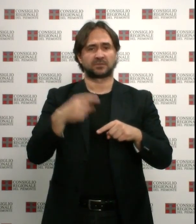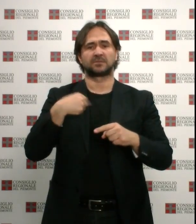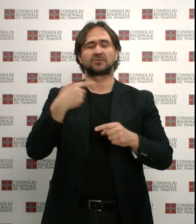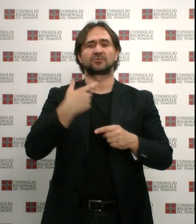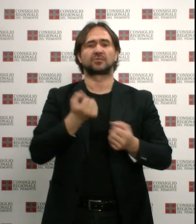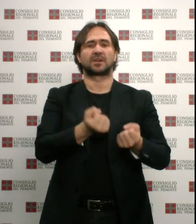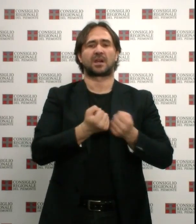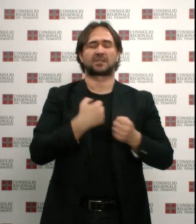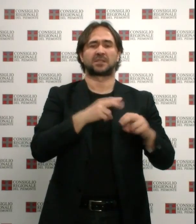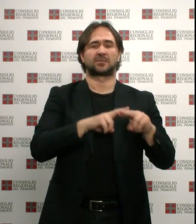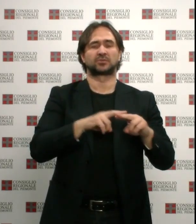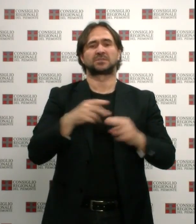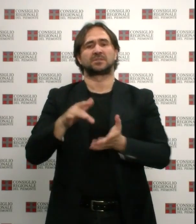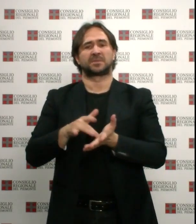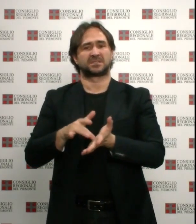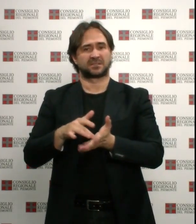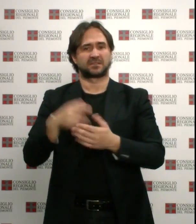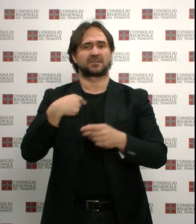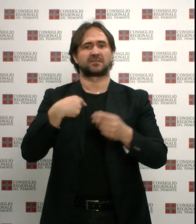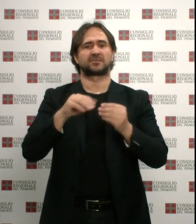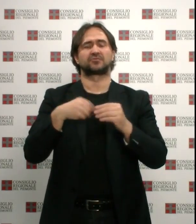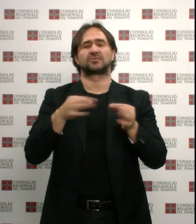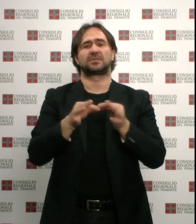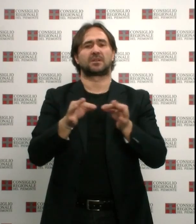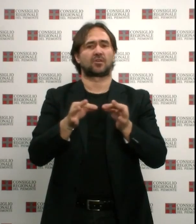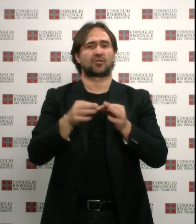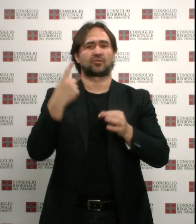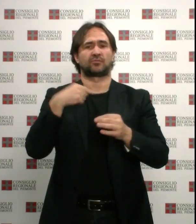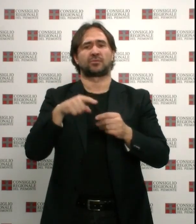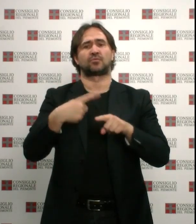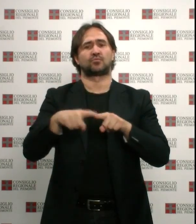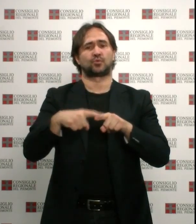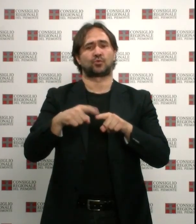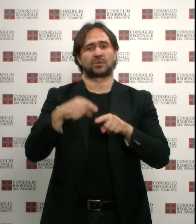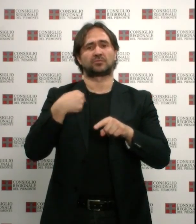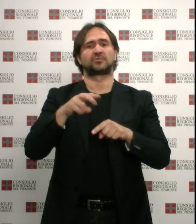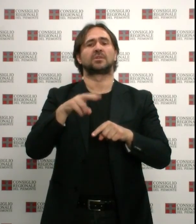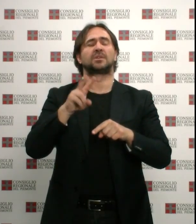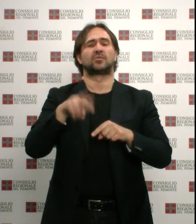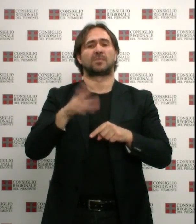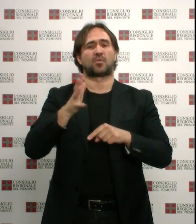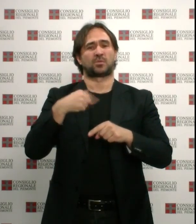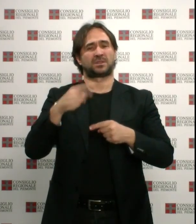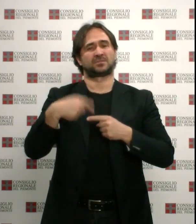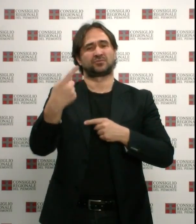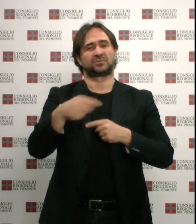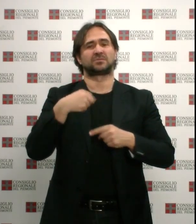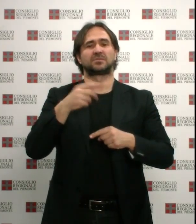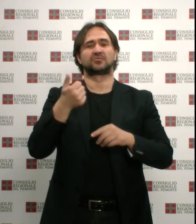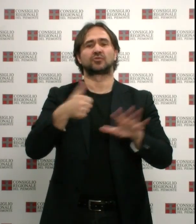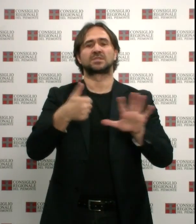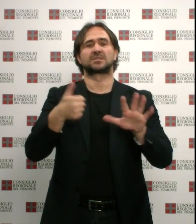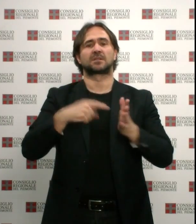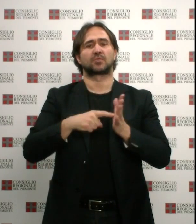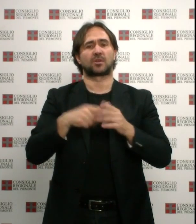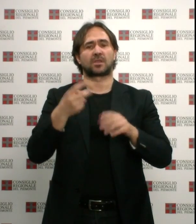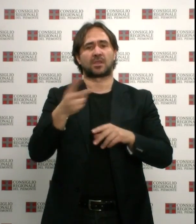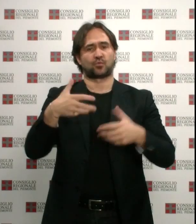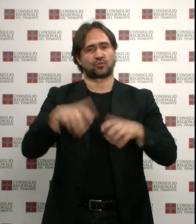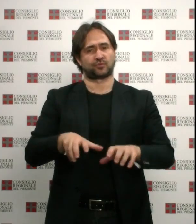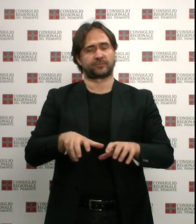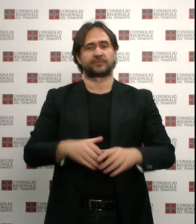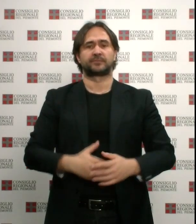dell'esercizio provvisorio del bilancio 2015 della Regione al 30 aprile. In questi giorni il provvedimento finanziario è all'esame delle commissioni,